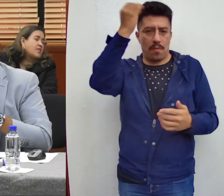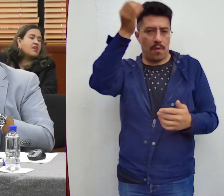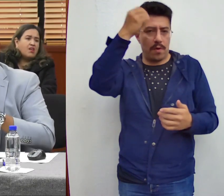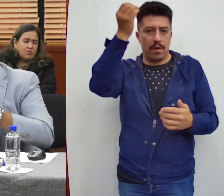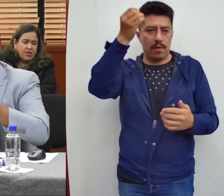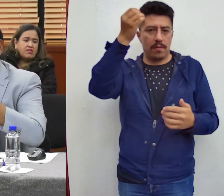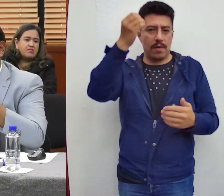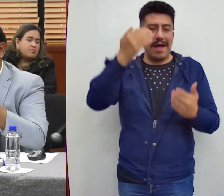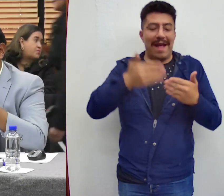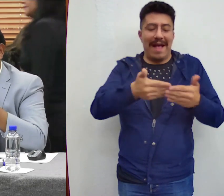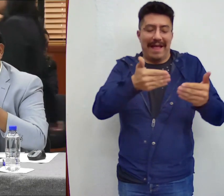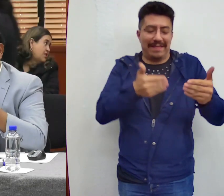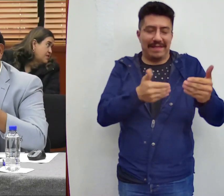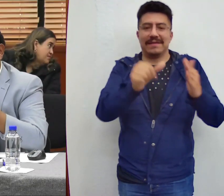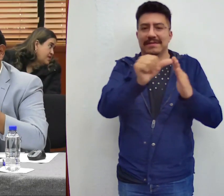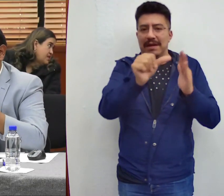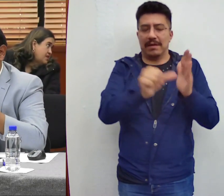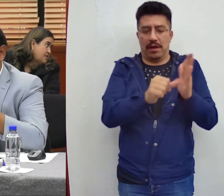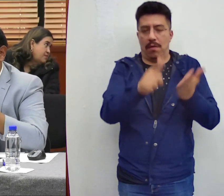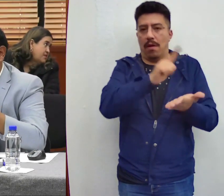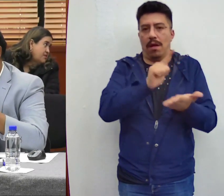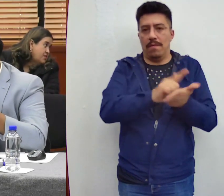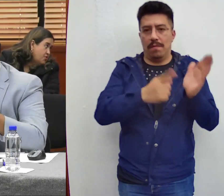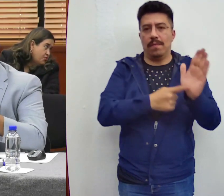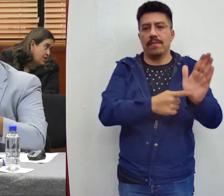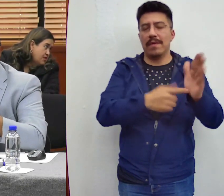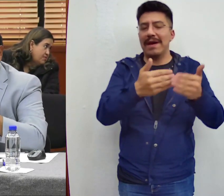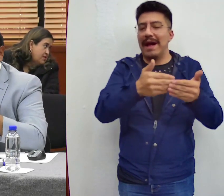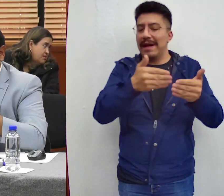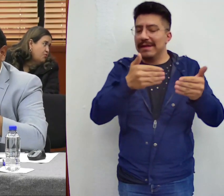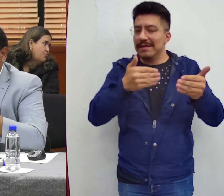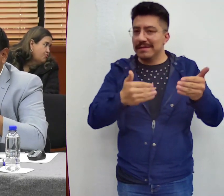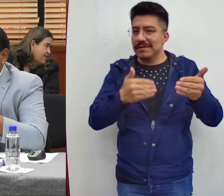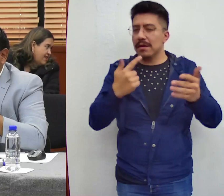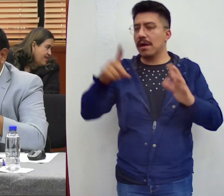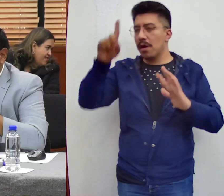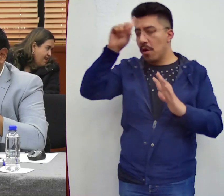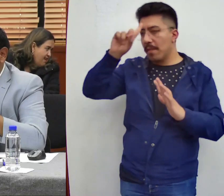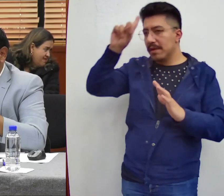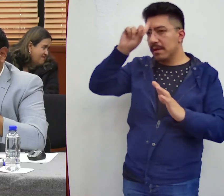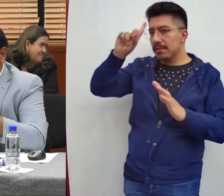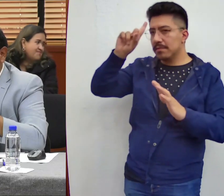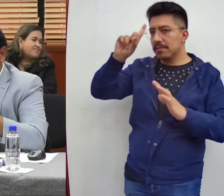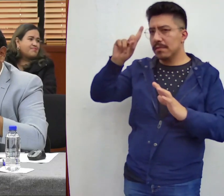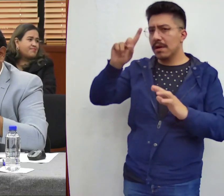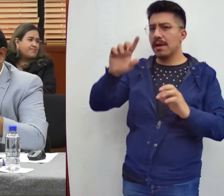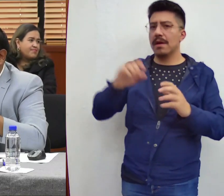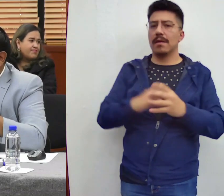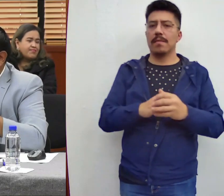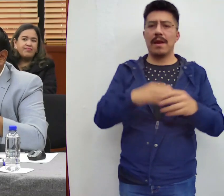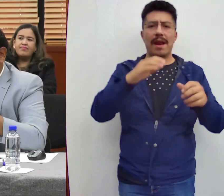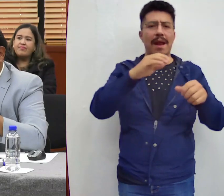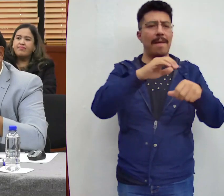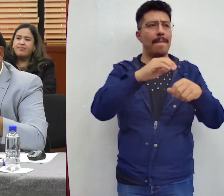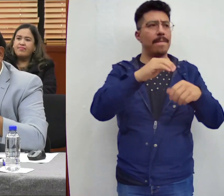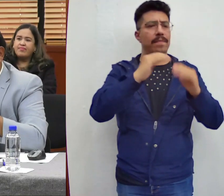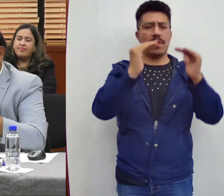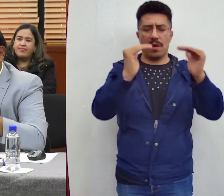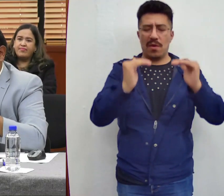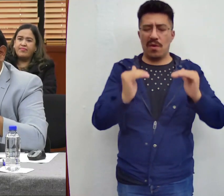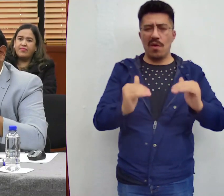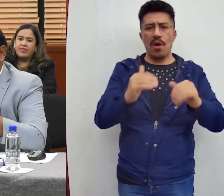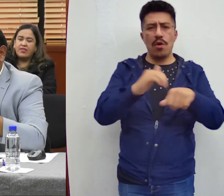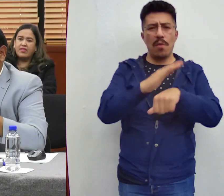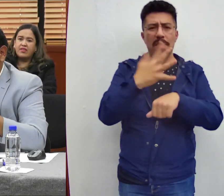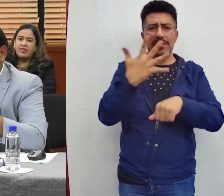este artículo, quisiéramos recomendar que el título quinto, que actualmente